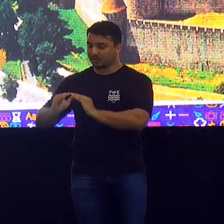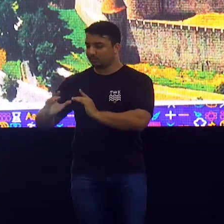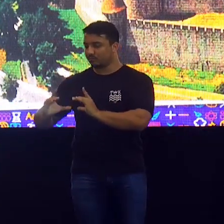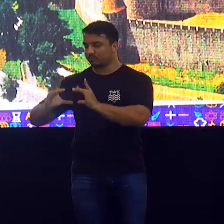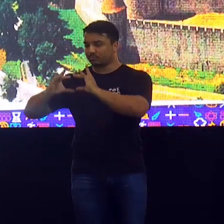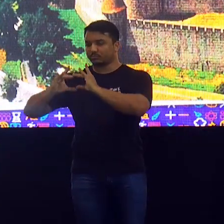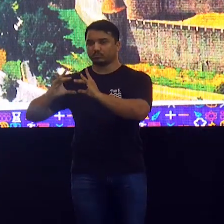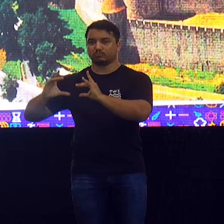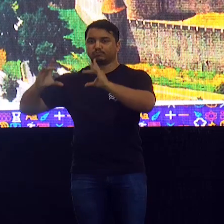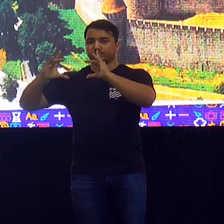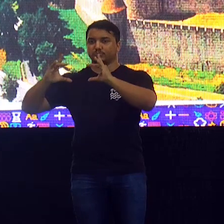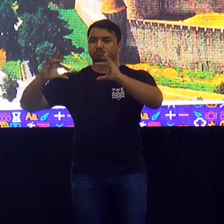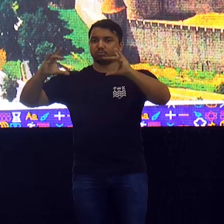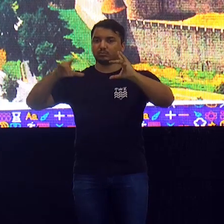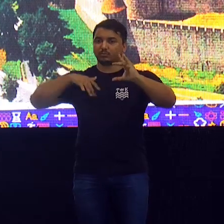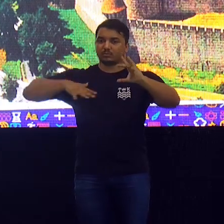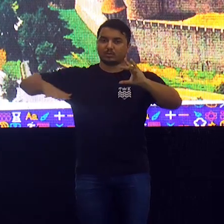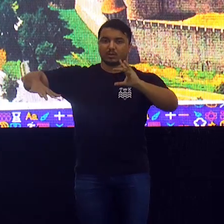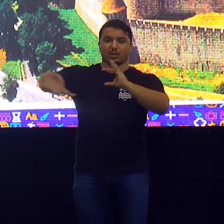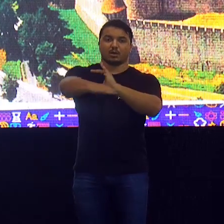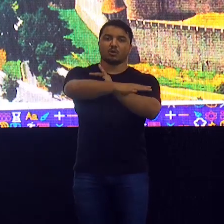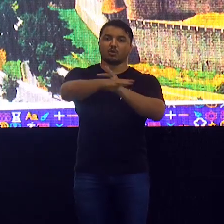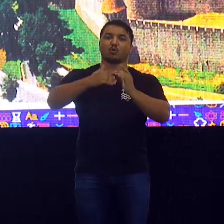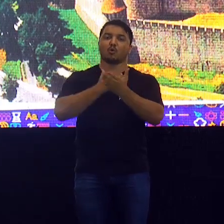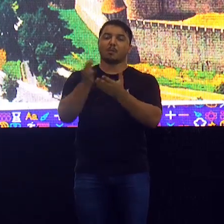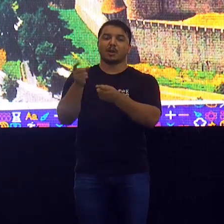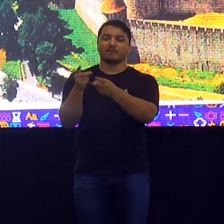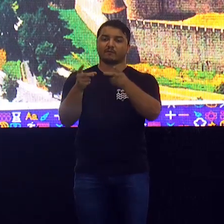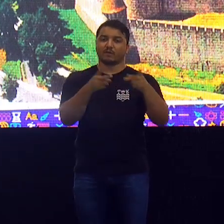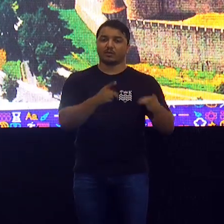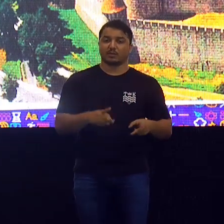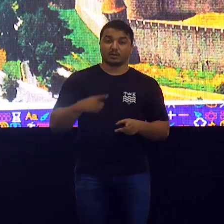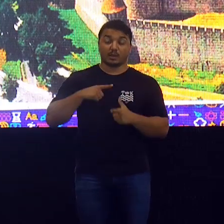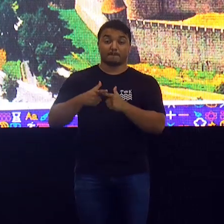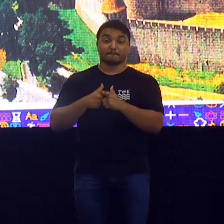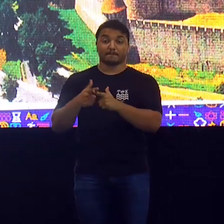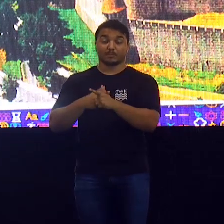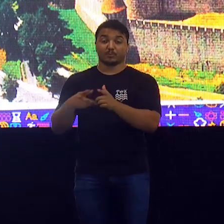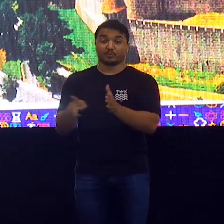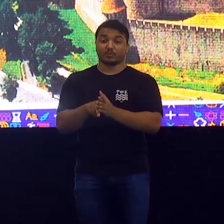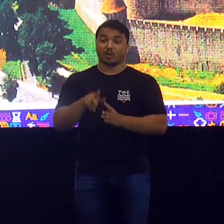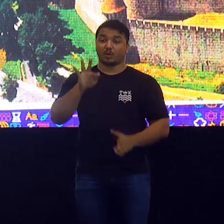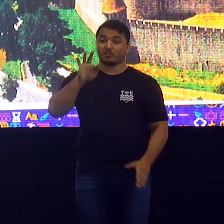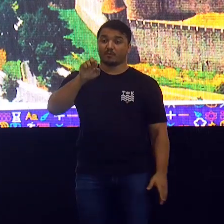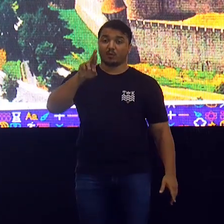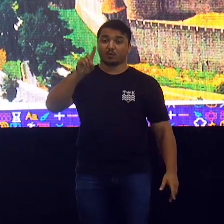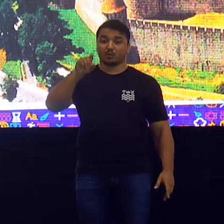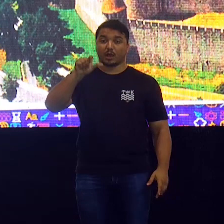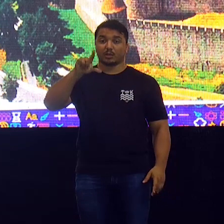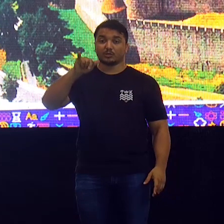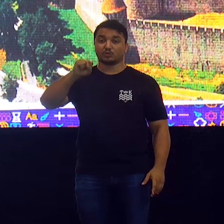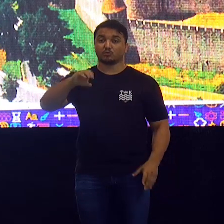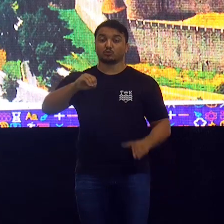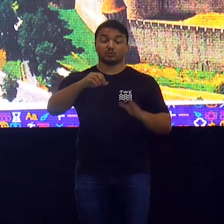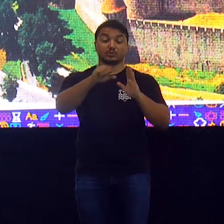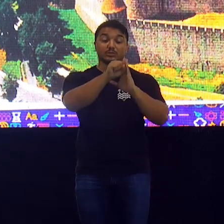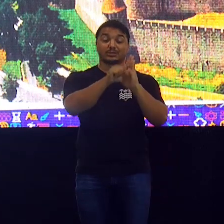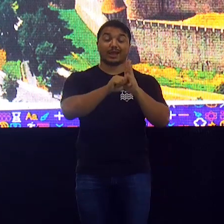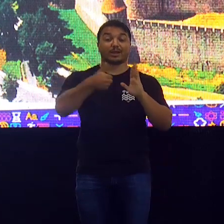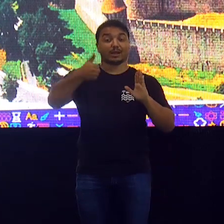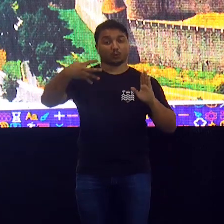urbano e mais comercial. A crise de fato do feudalismo vai acontecer quando? Século